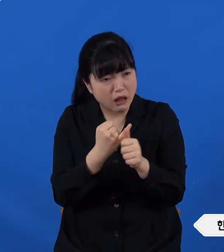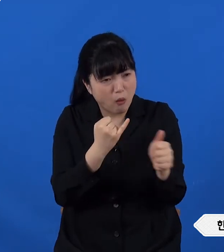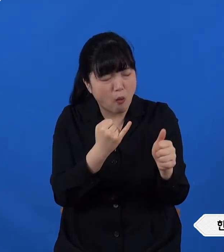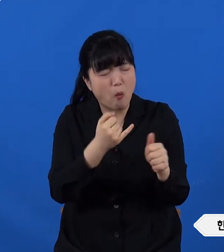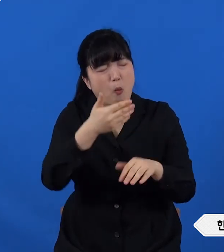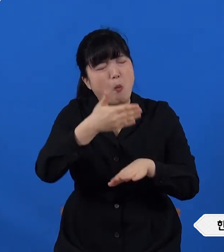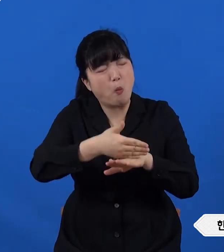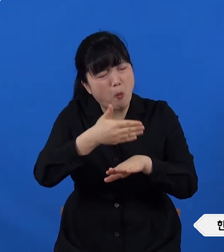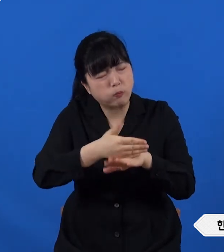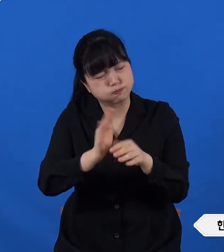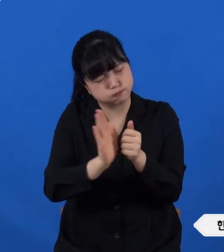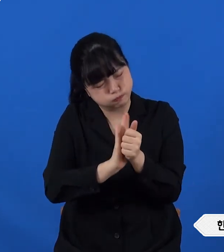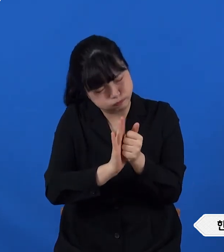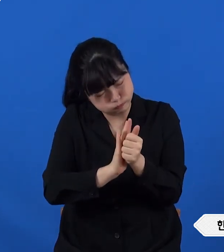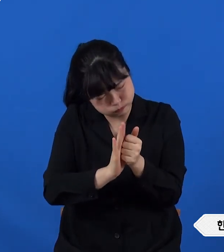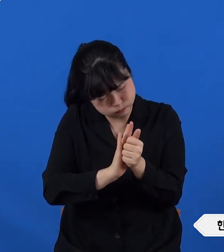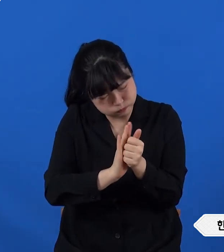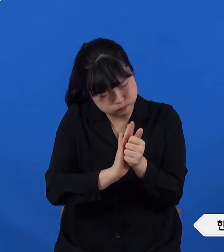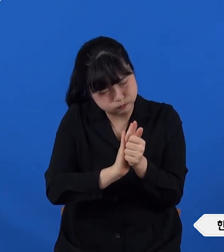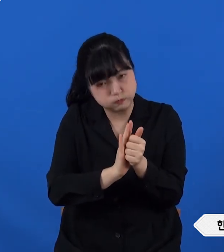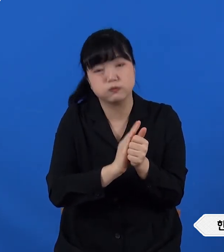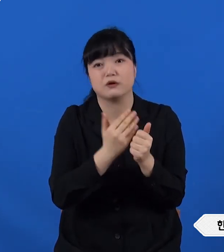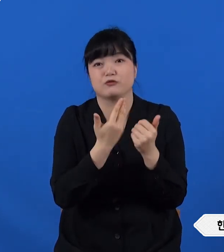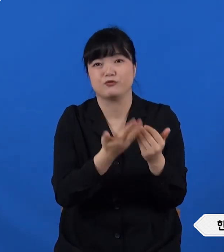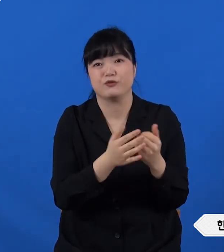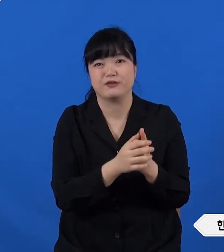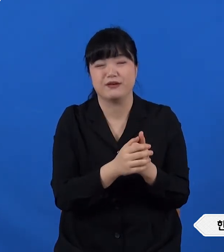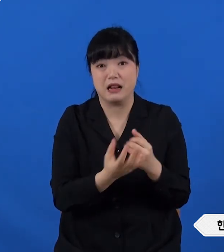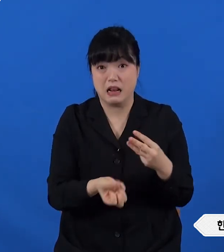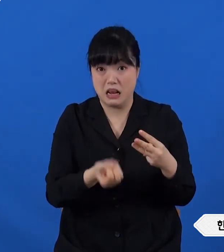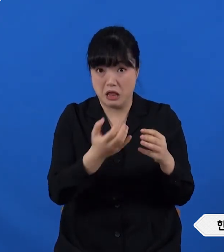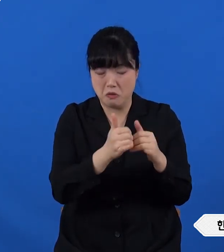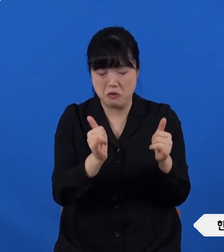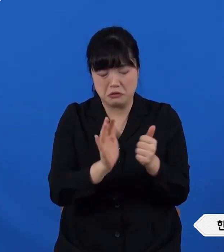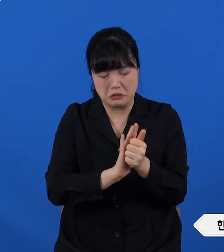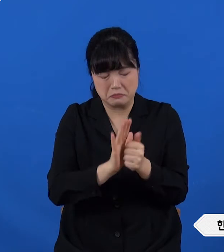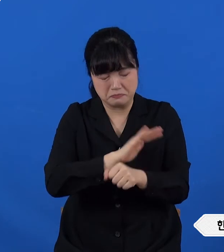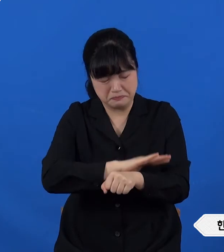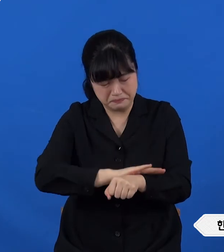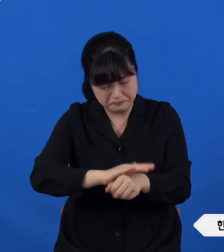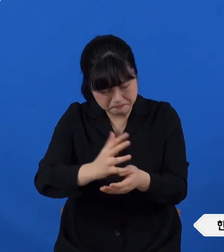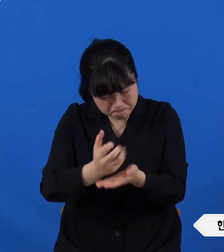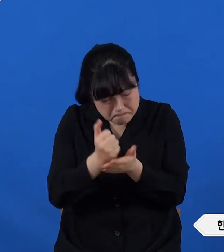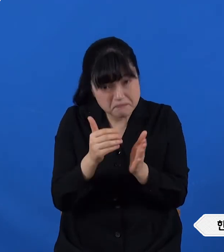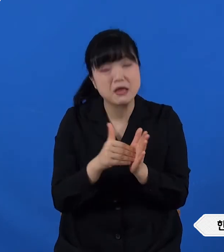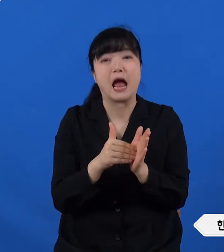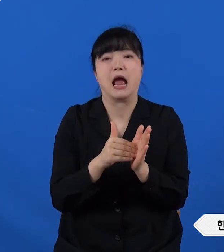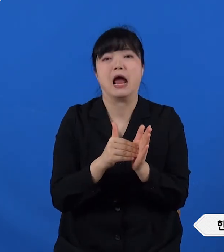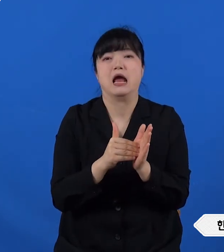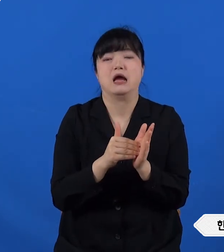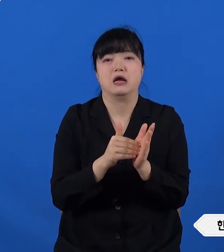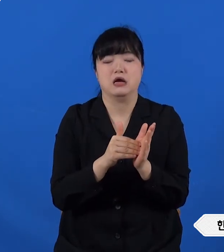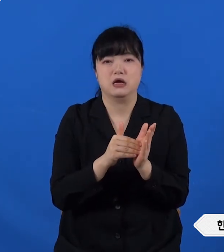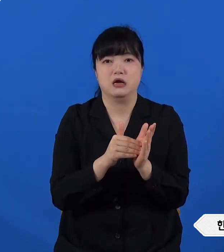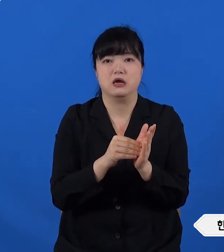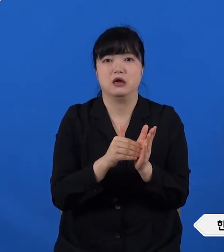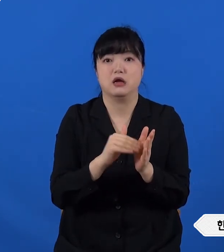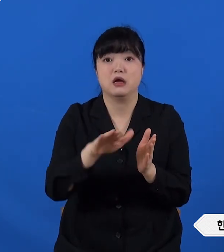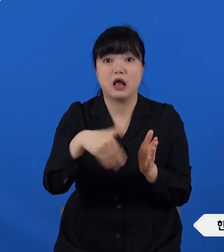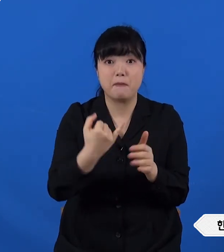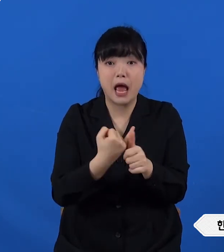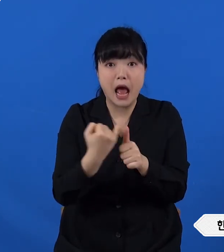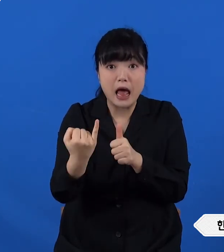아주 극진하게 대접을 했습니다. 이 레위인이 대접을 잘 받고 이제